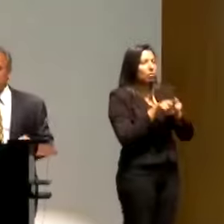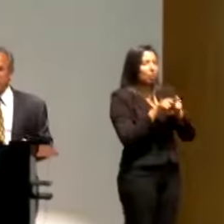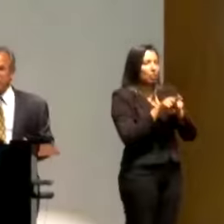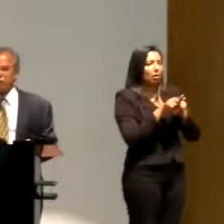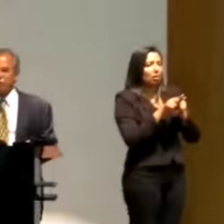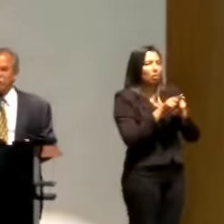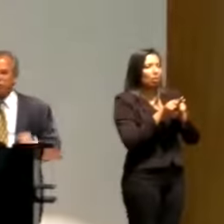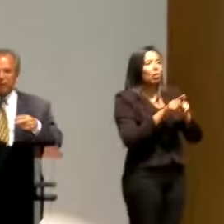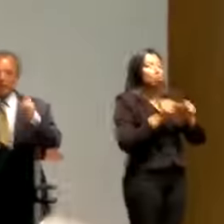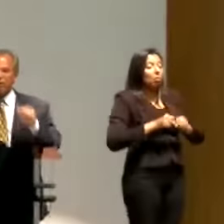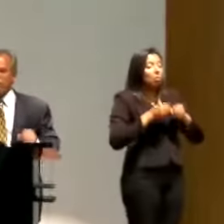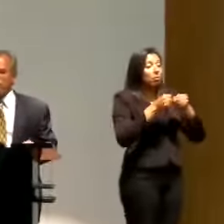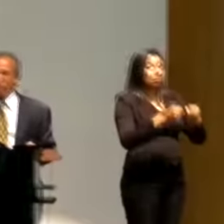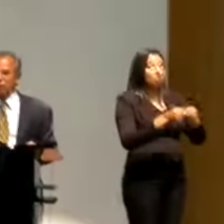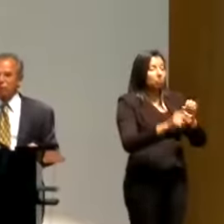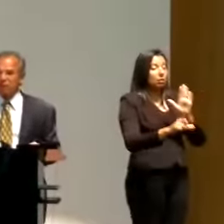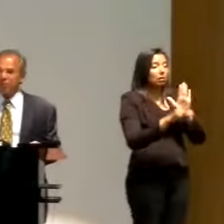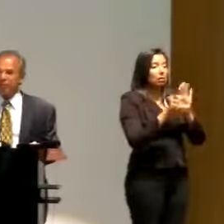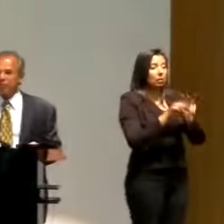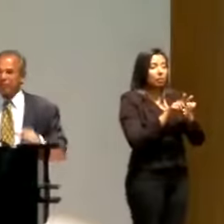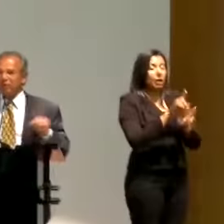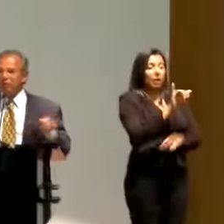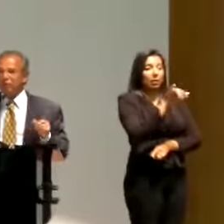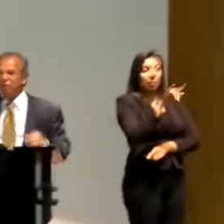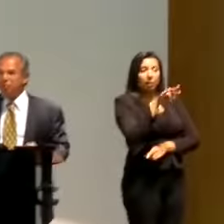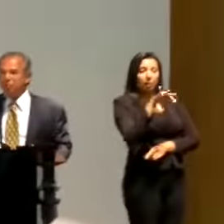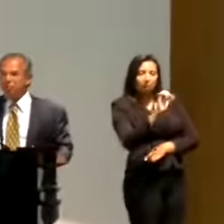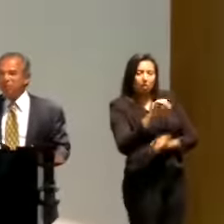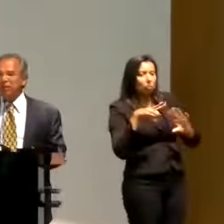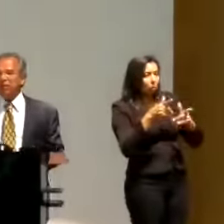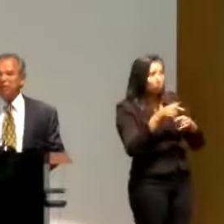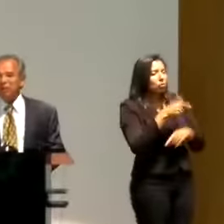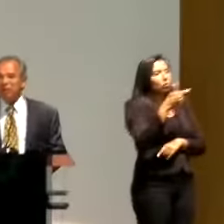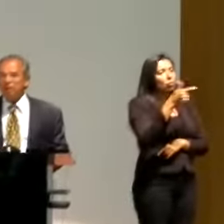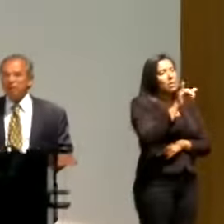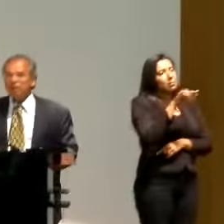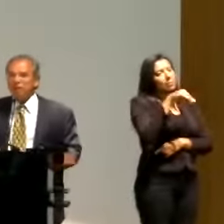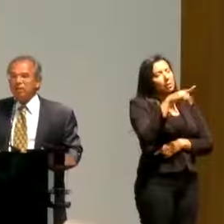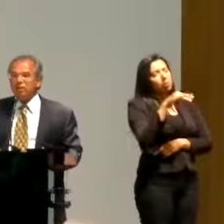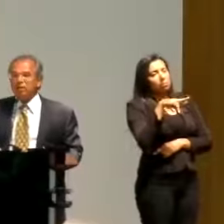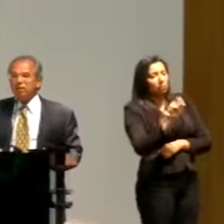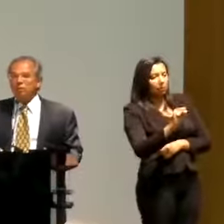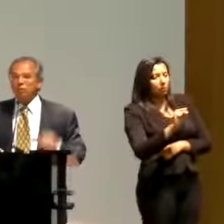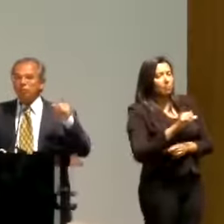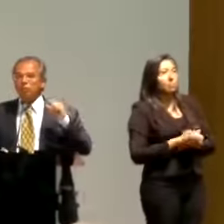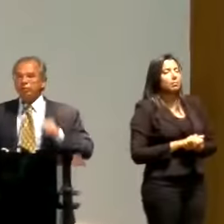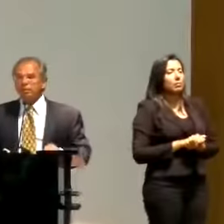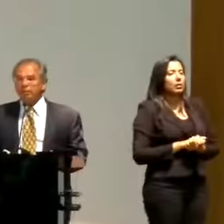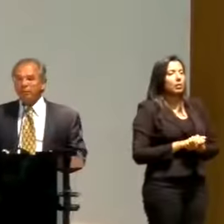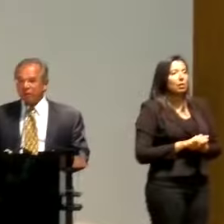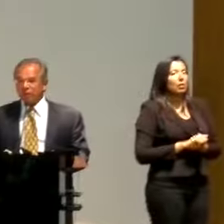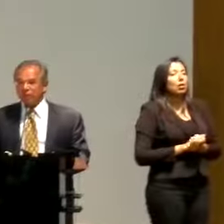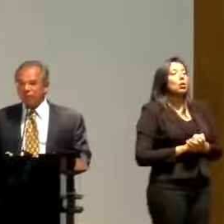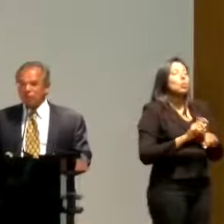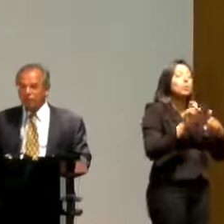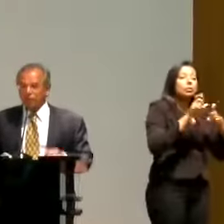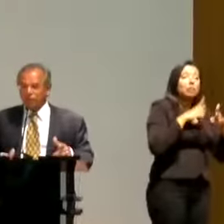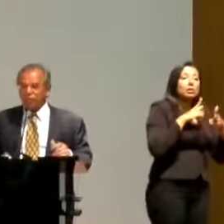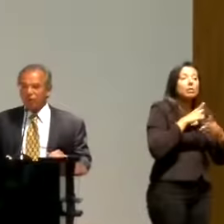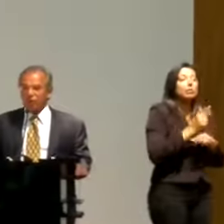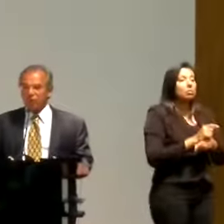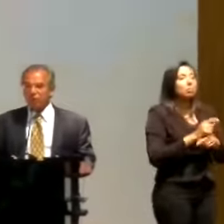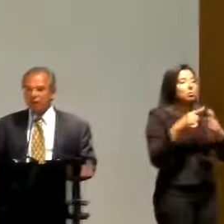o Executivo cometeu um equívoco sério, institucional, tentou comprar a influência parlamentar, despertou o Judiciário, prendeu os dois, prendeu